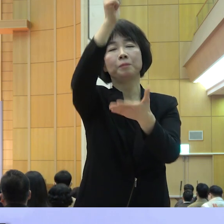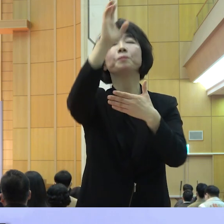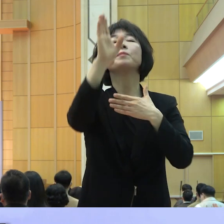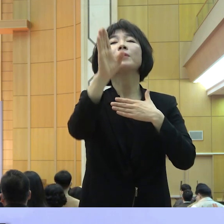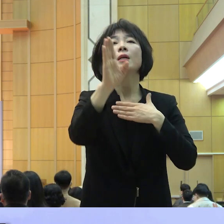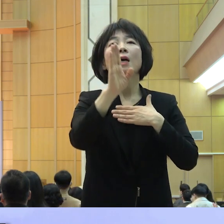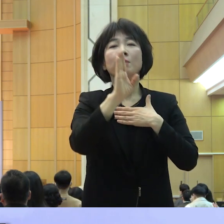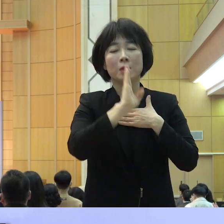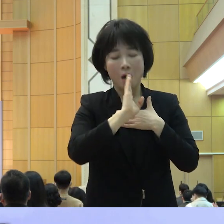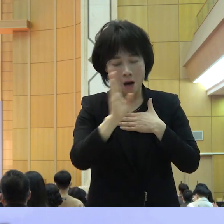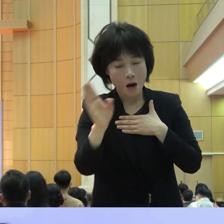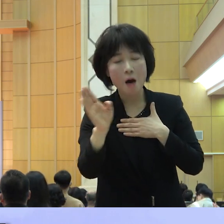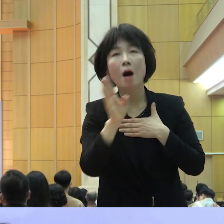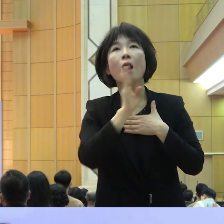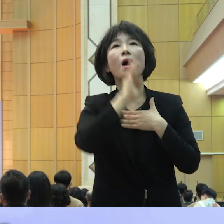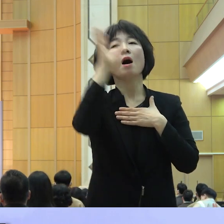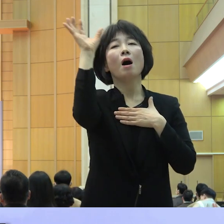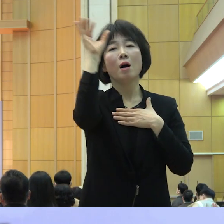하나님,